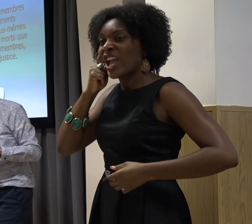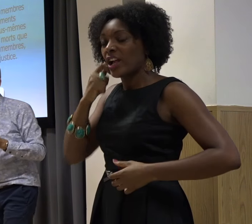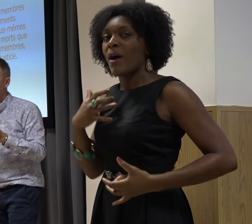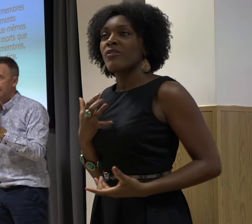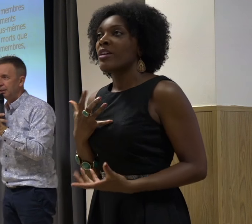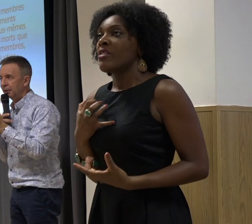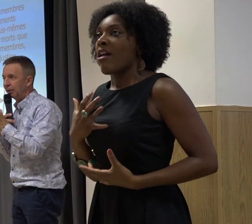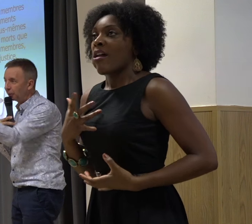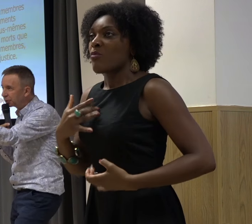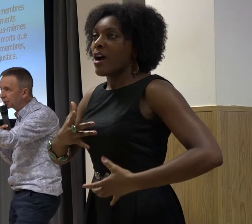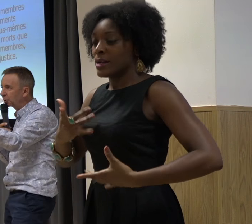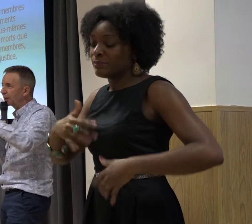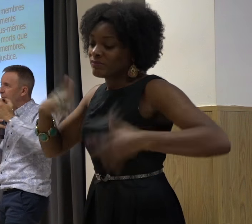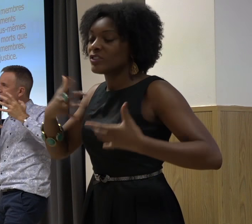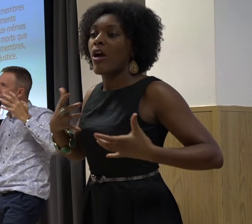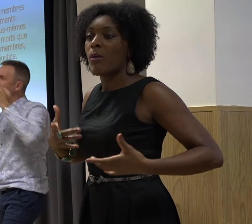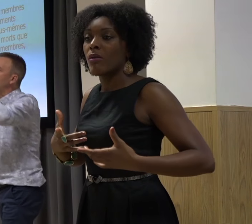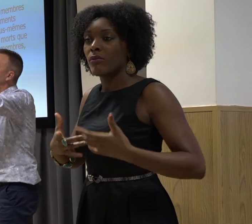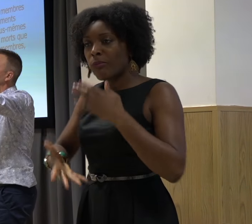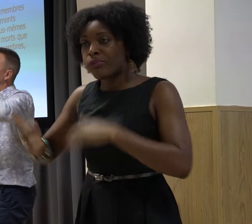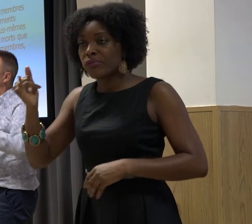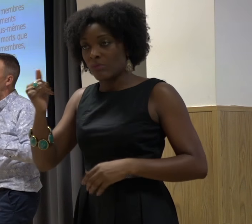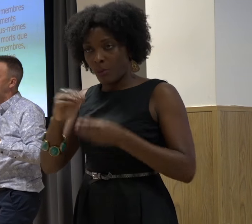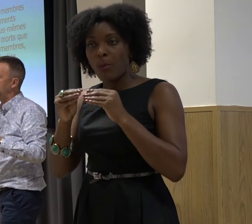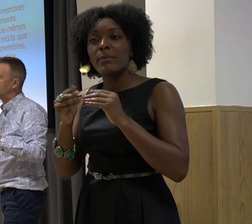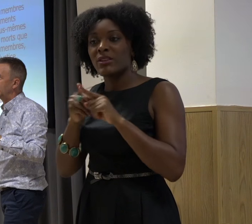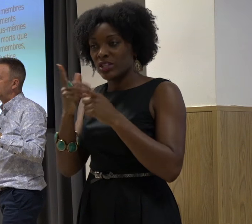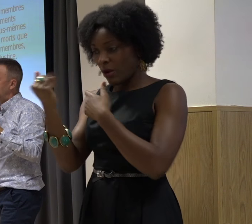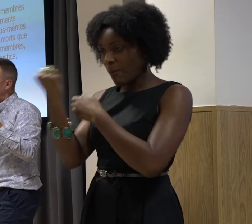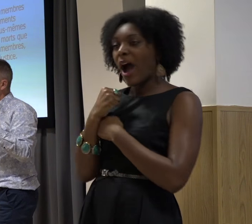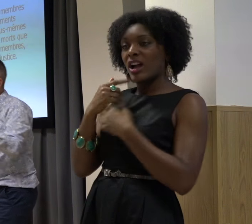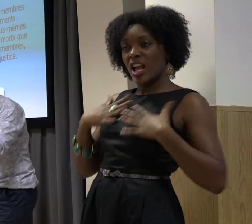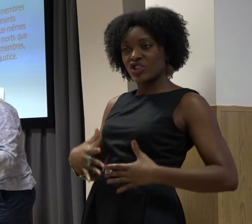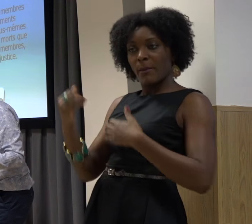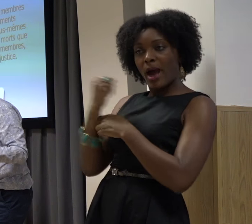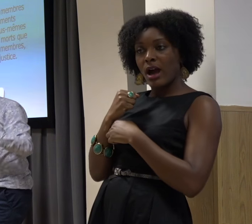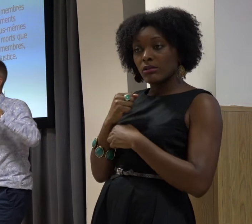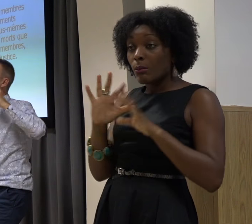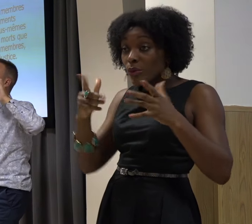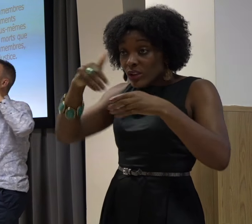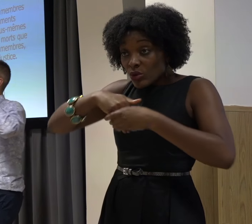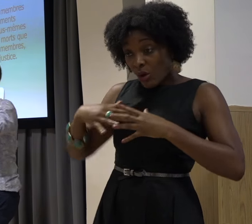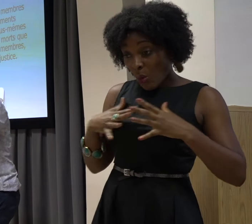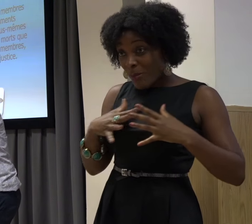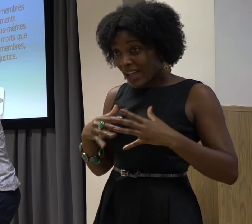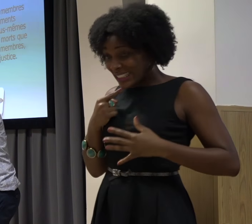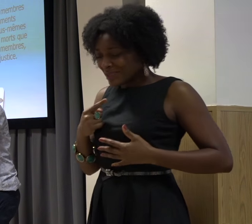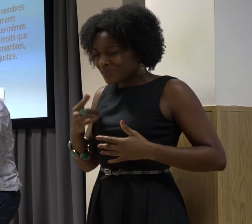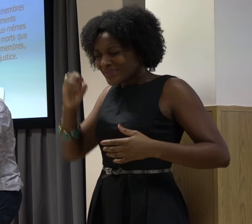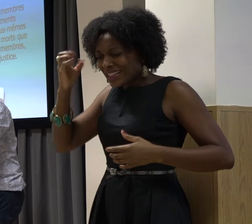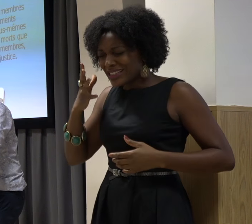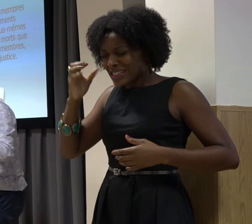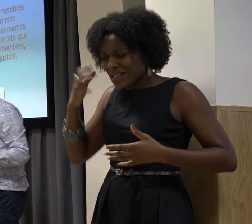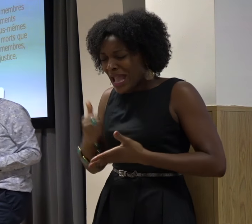dominer. Maintenant, peut-être que tu as un souci, peut-être que tu as une difficulté, et tu peux dire au Saint-Esprit, Saint-Esprit, aide-moi